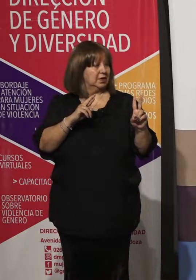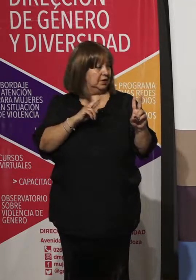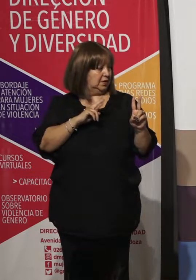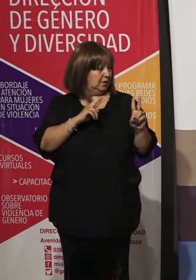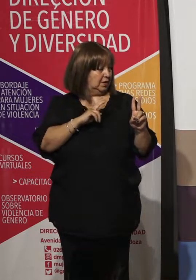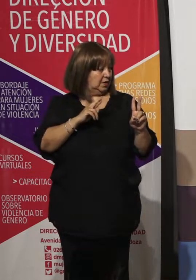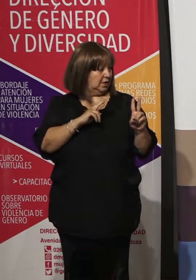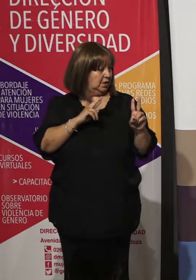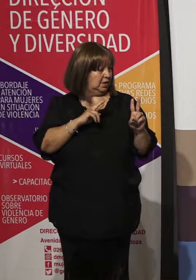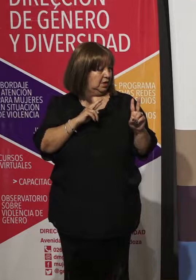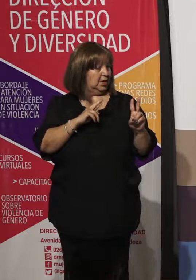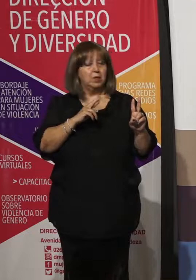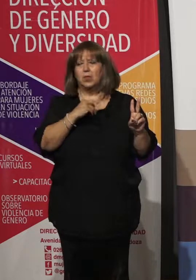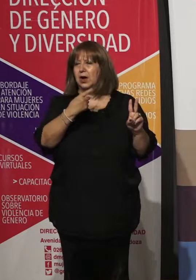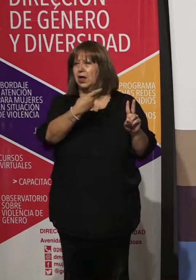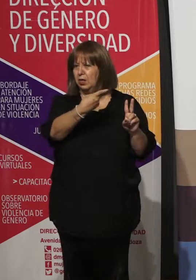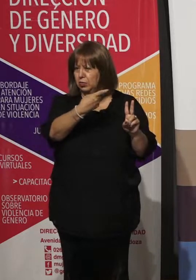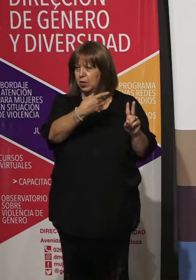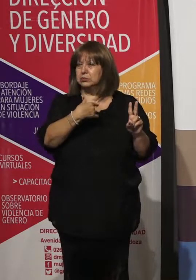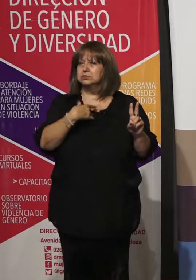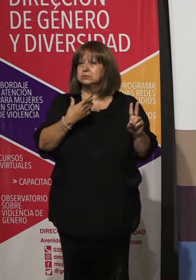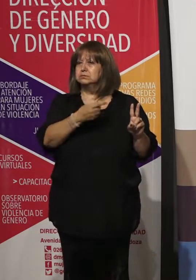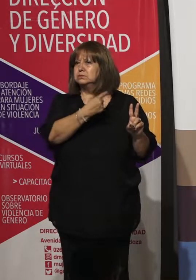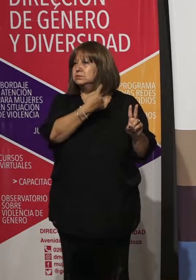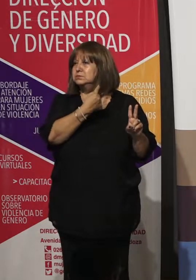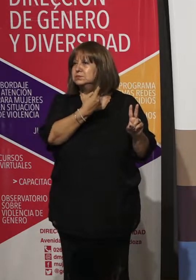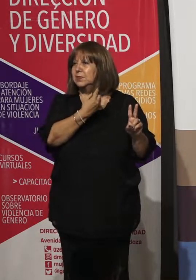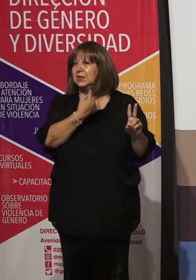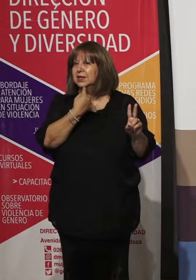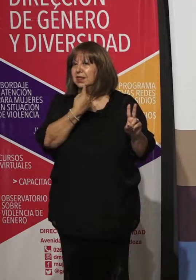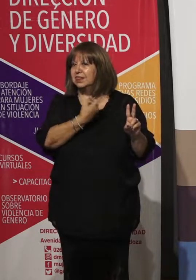cediéndole las palabras para que podamos escuchar